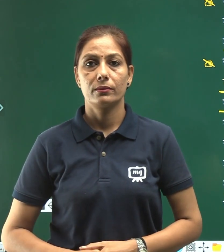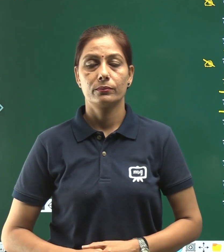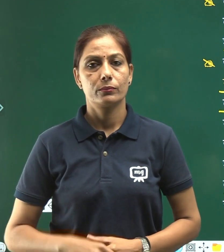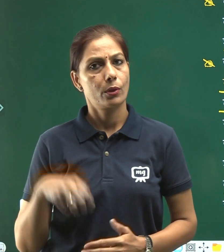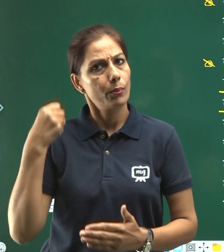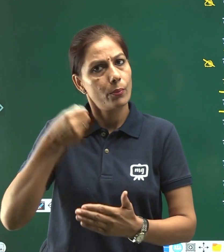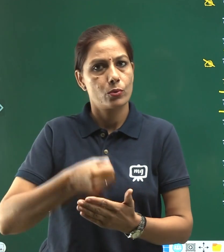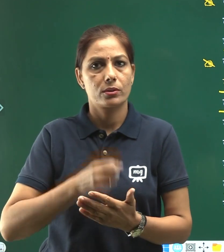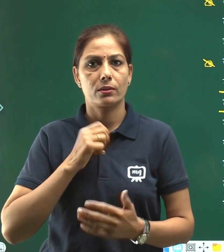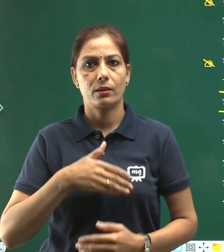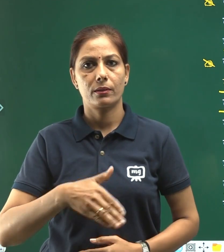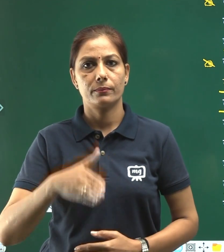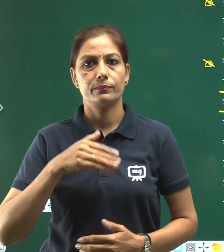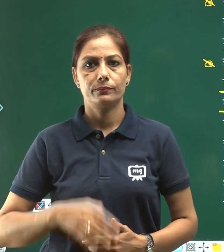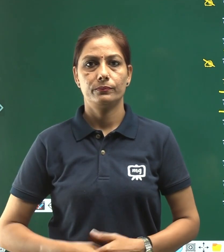पहुंचती है।